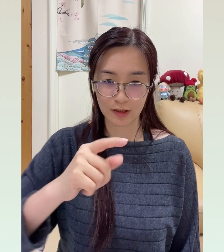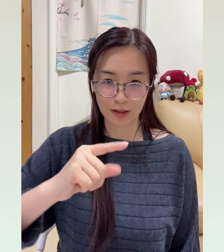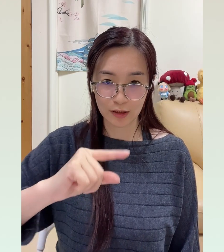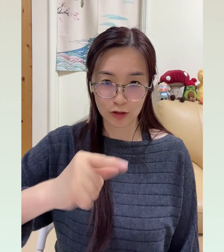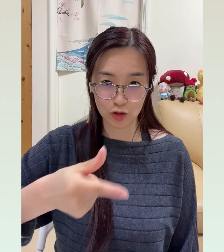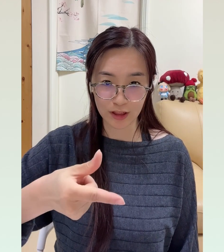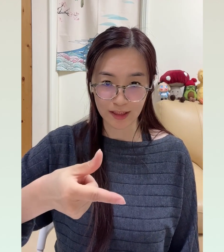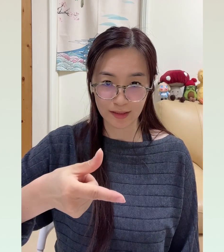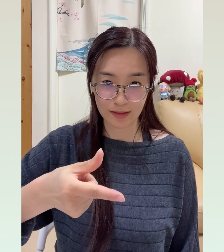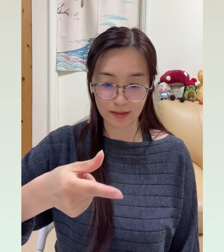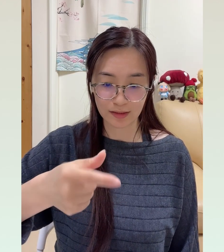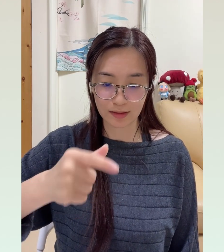G